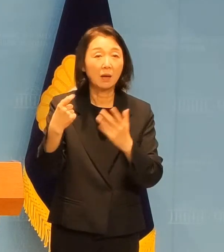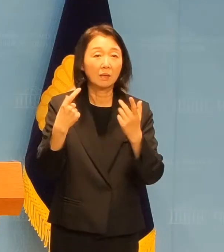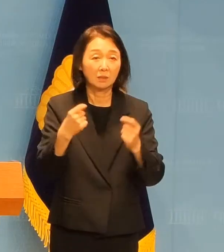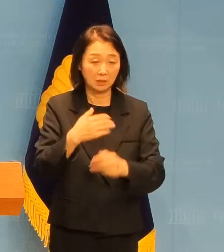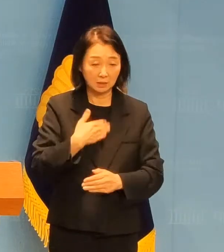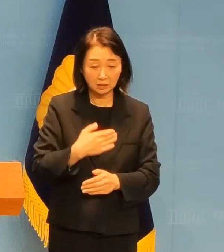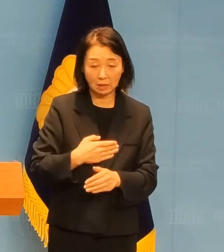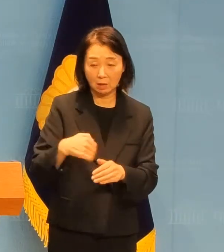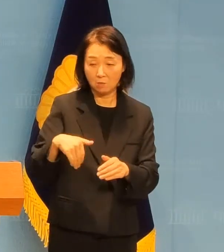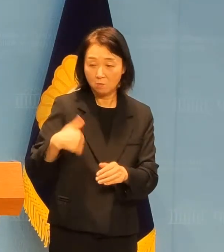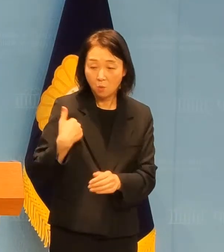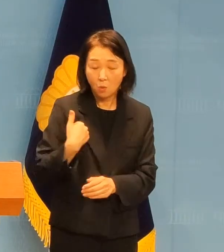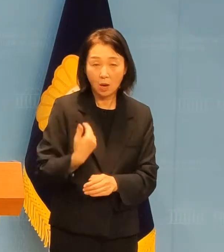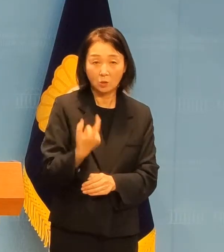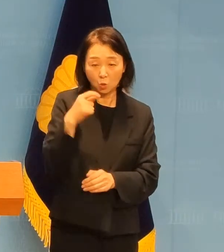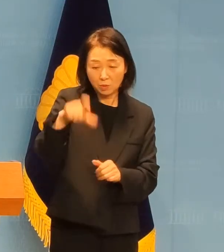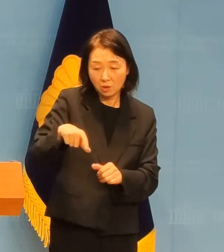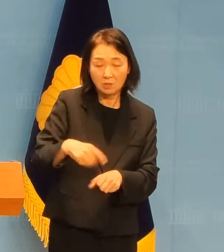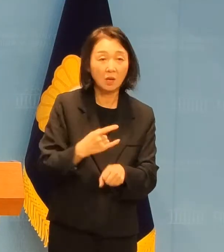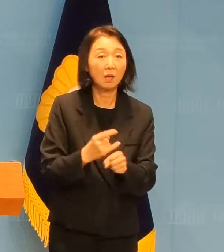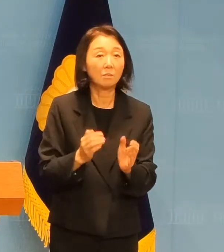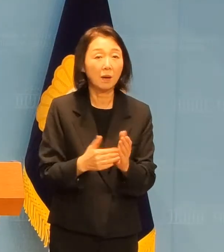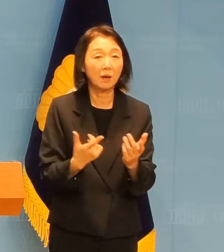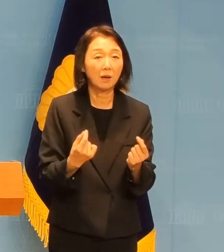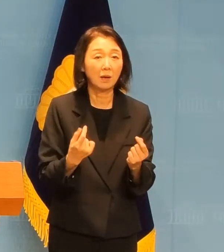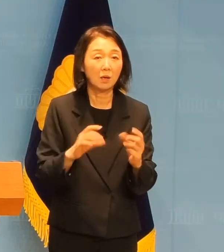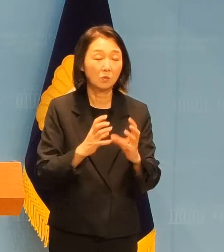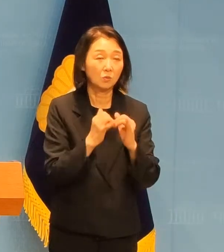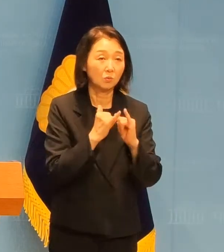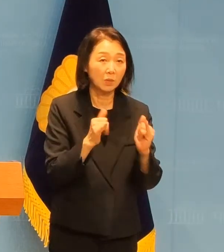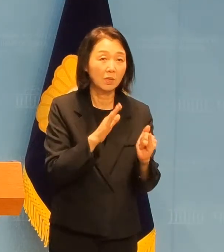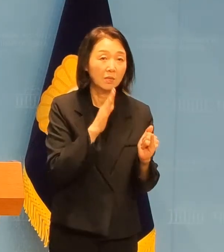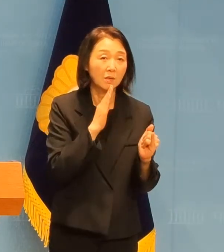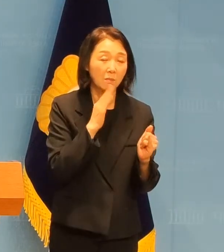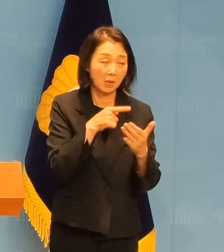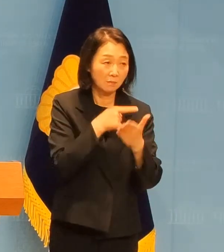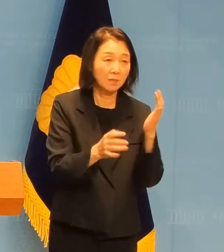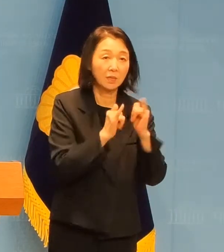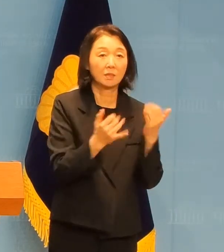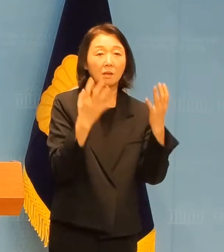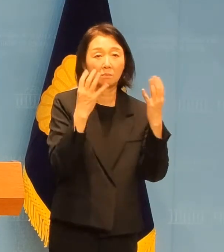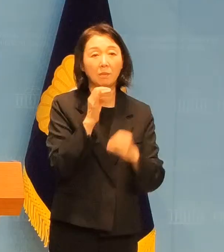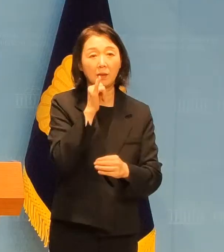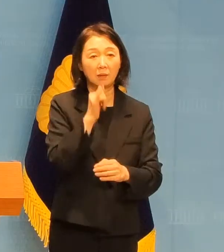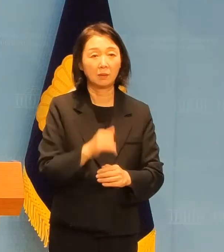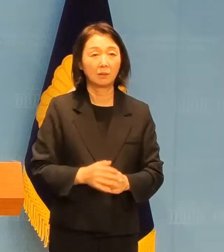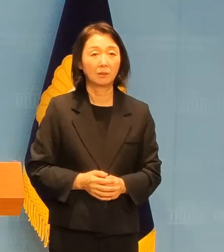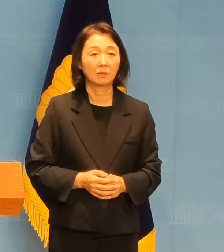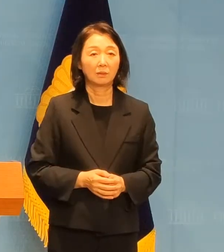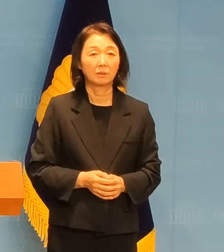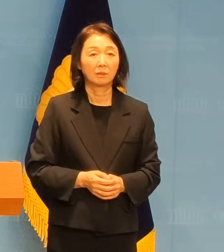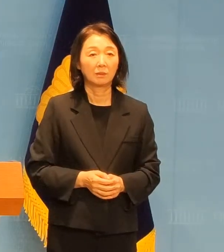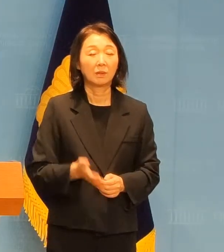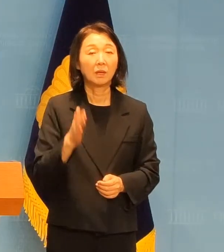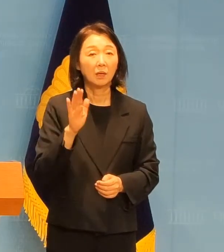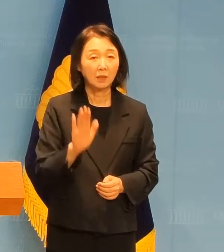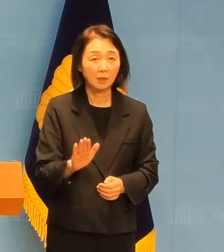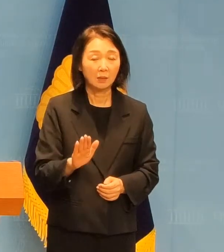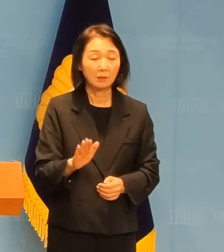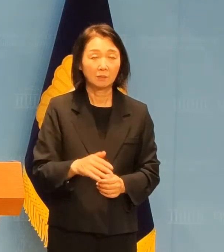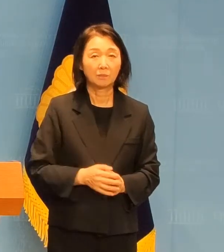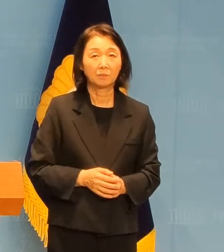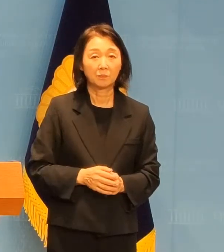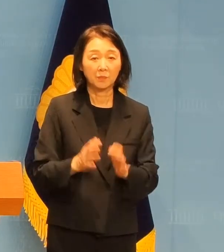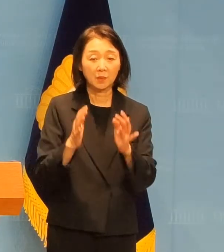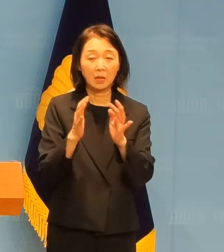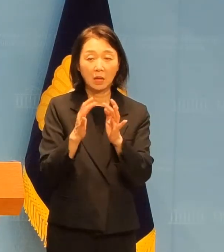자기도 모르게 소액 결제가 이루어지는 등 국민의 실질적인 피해가 급증하고 있습니다. 그러나 사이버